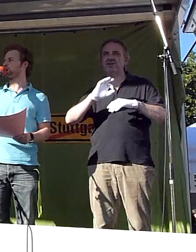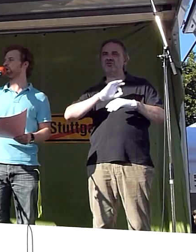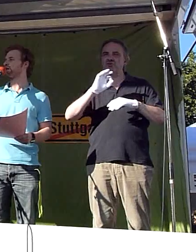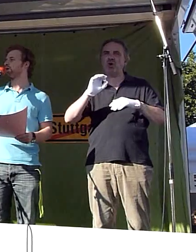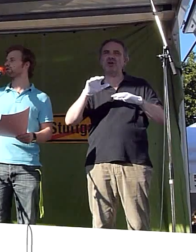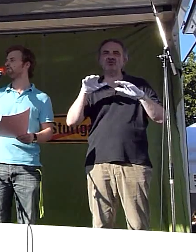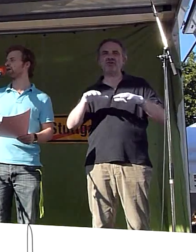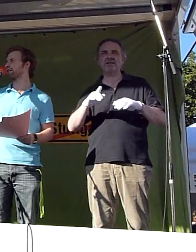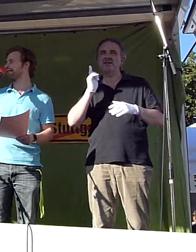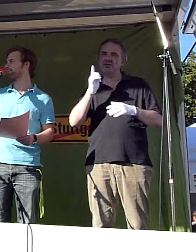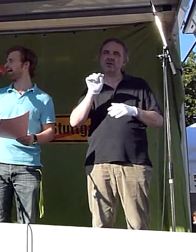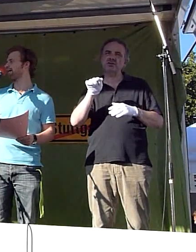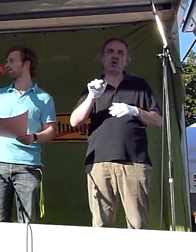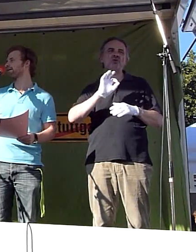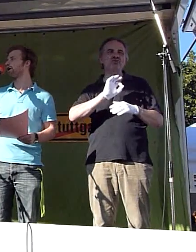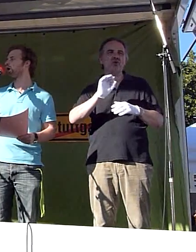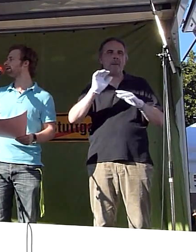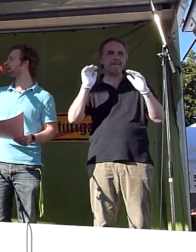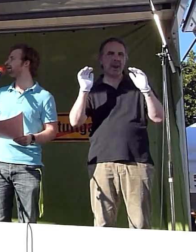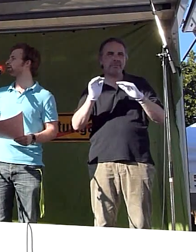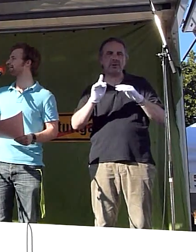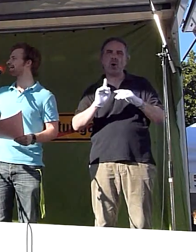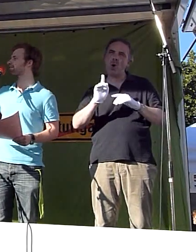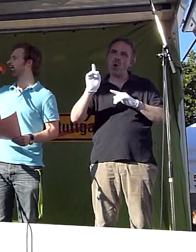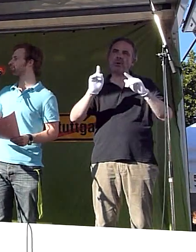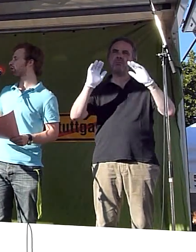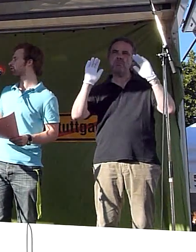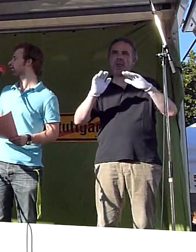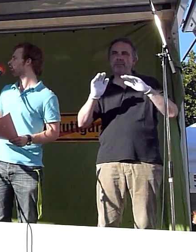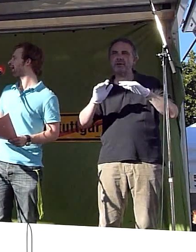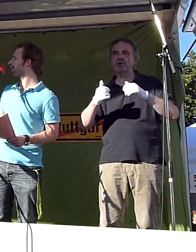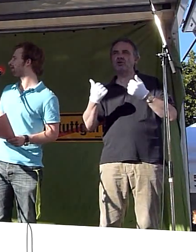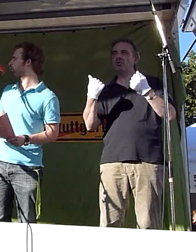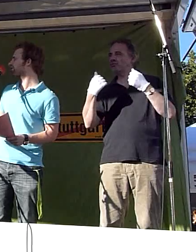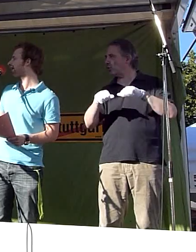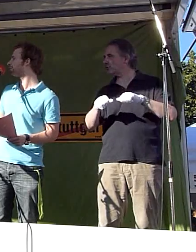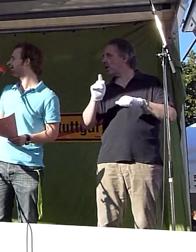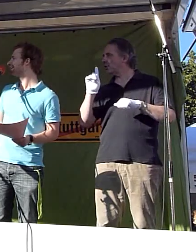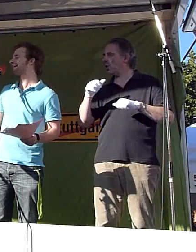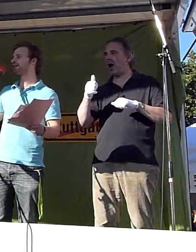so schön und so fortschrittlich bleibt. Oben bleiben und jetzt zum Abschluss noch einmal.